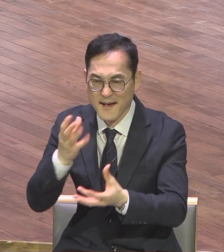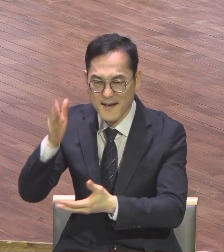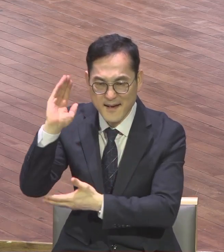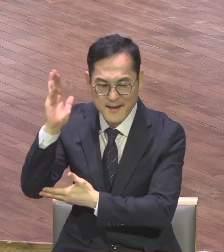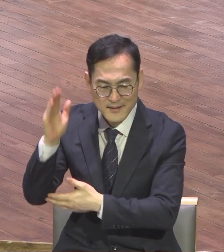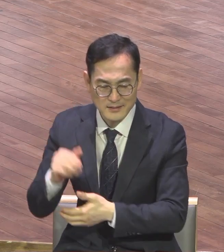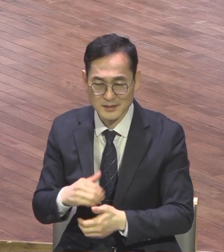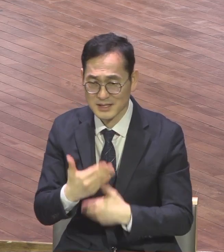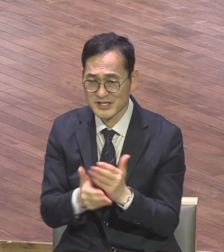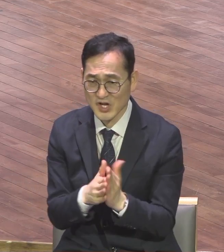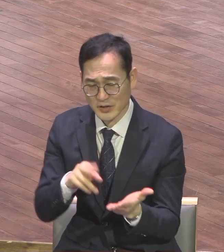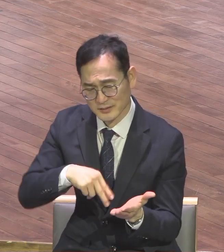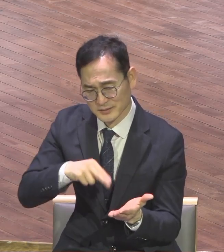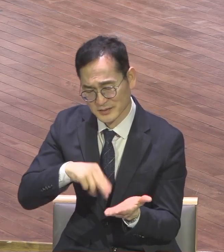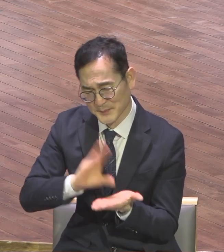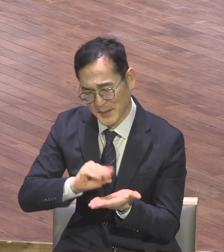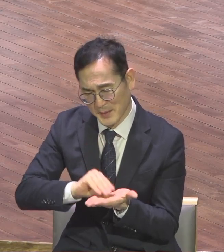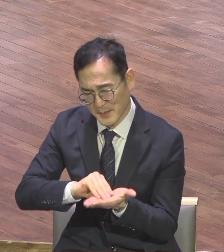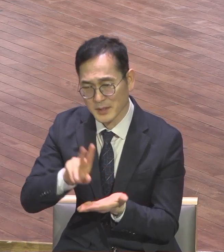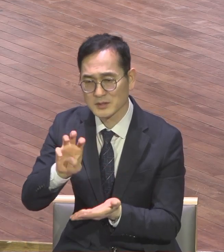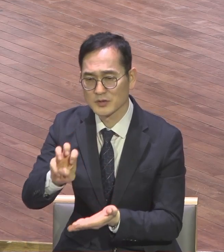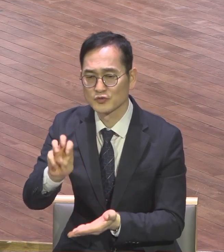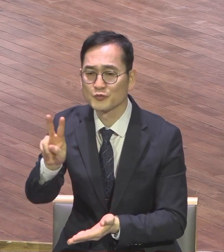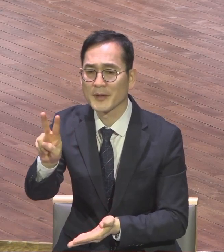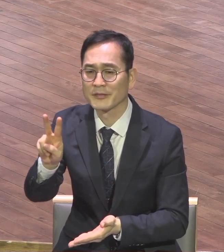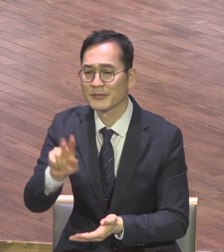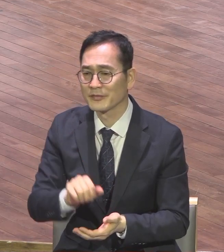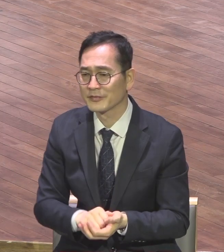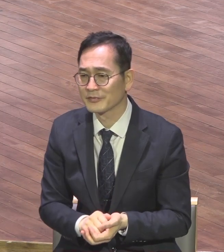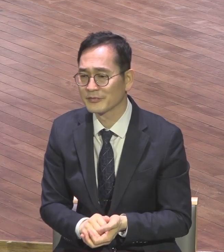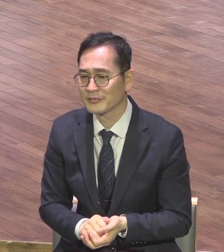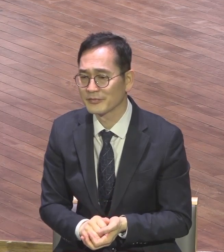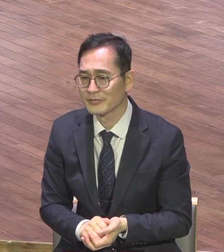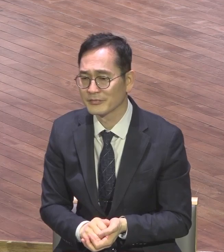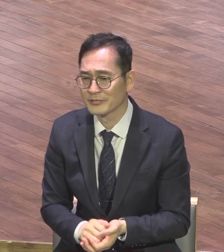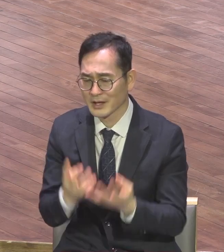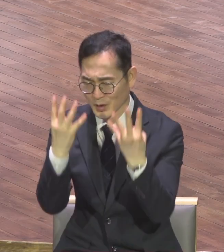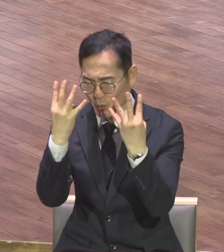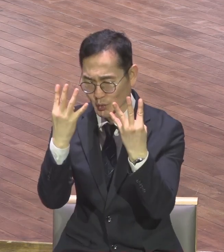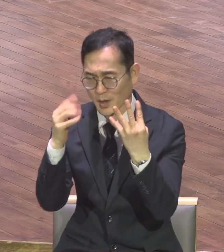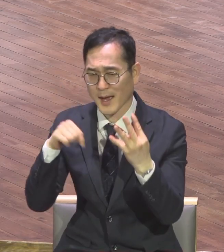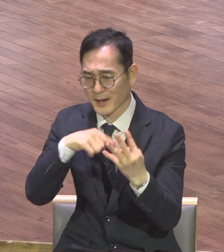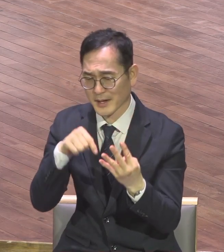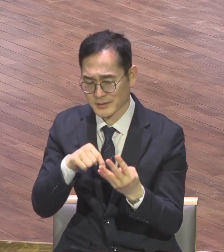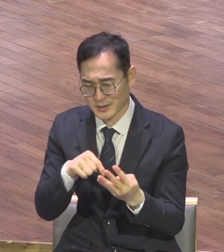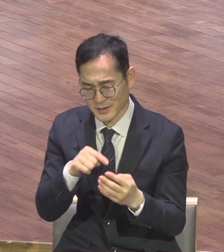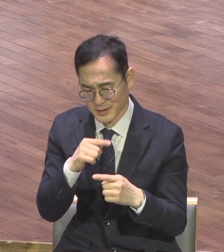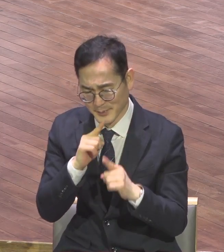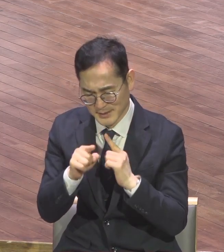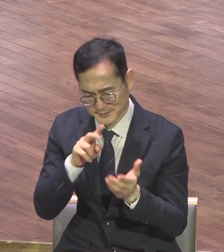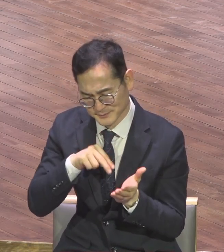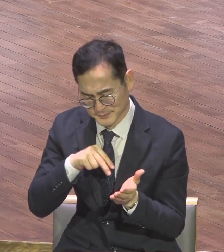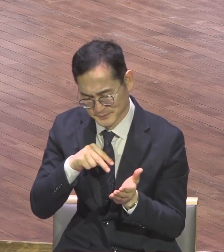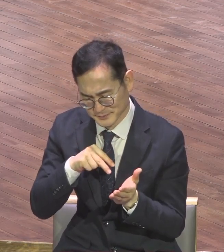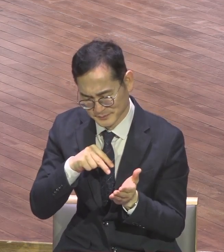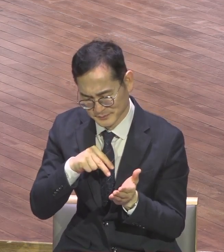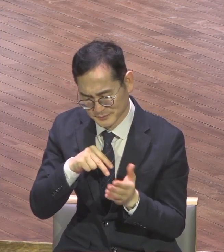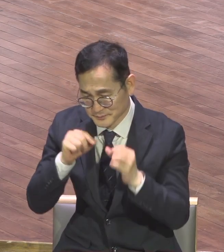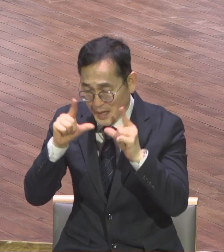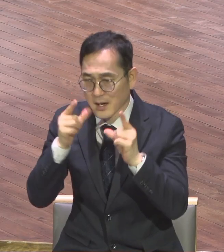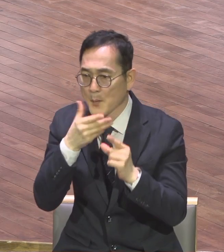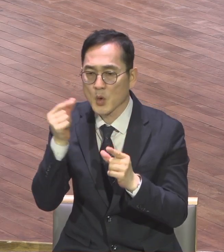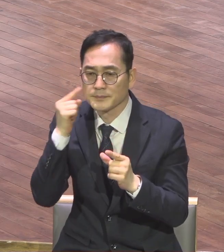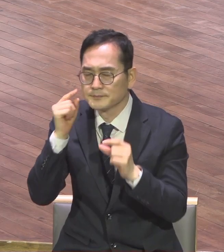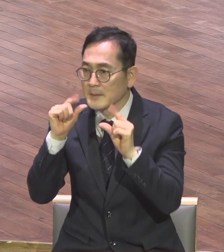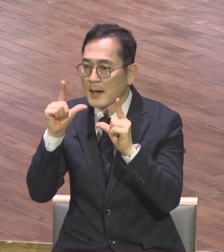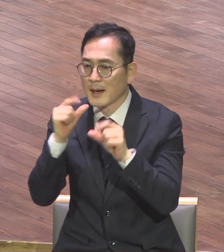성경을 32번이나 통독했음에도 불구하고 교도소에서 이 복음 깨닫고 막 그냥 복음을 전개했지만은